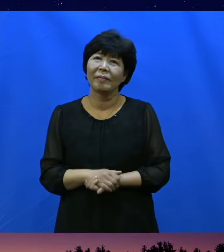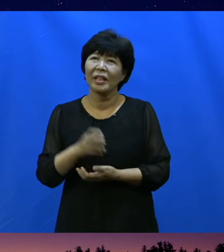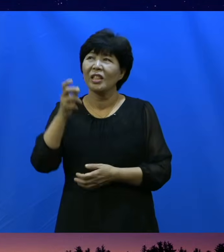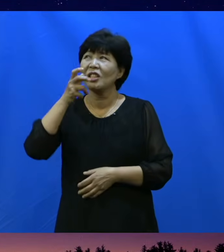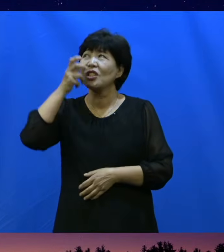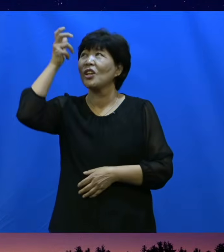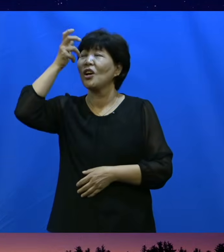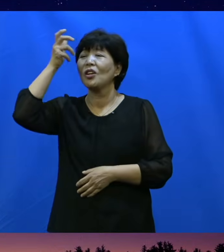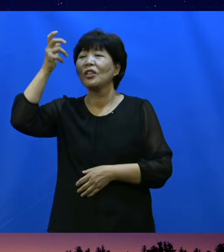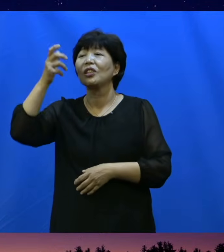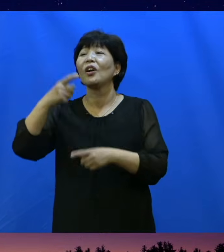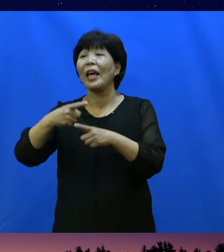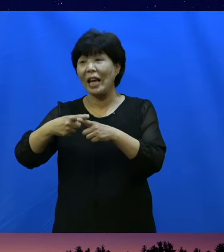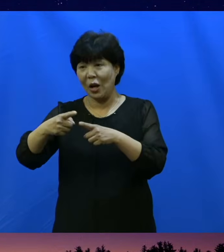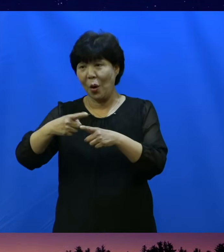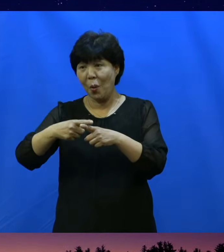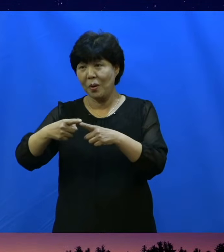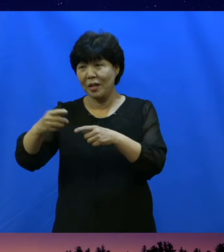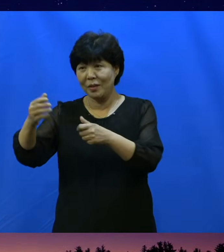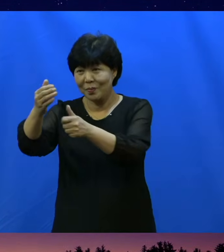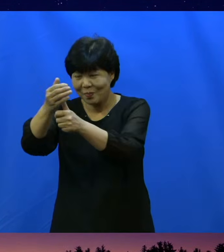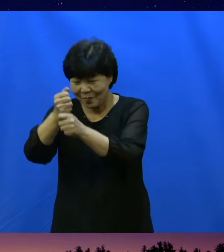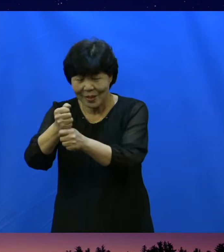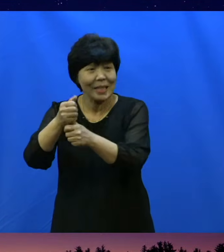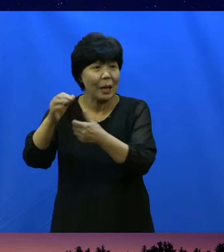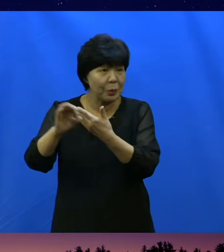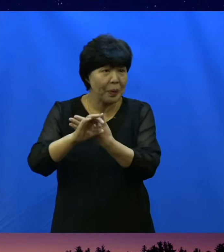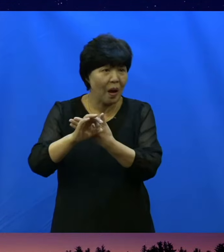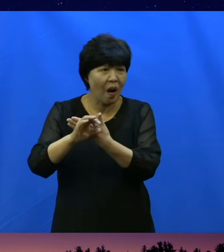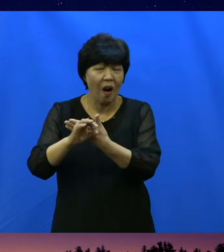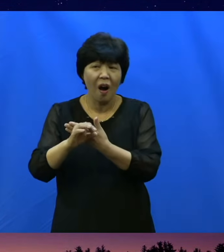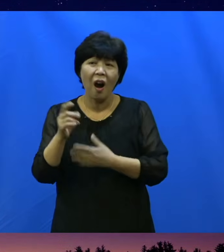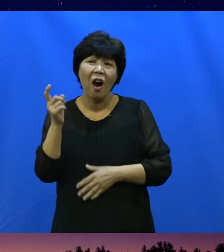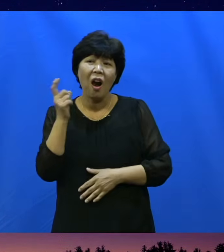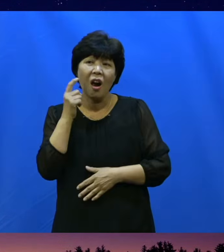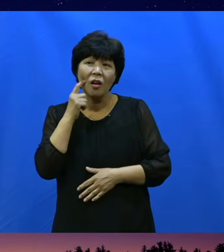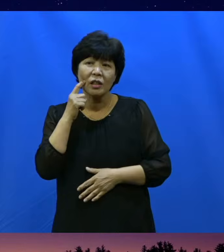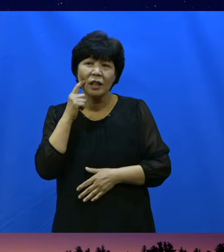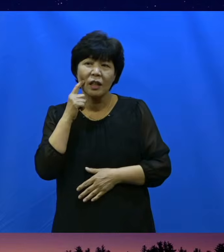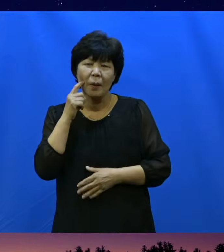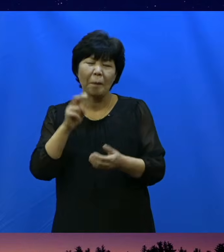성령의 그 말씀을 가지면요, 거짓이 금방 탄로가 나요.